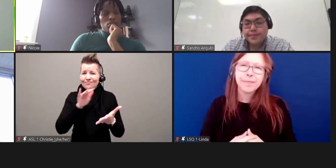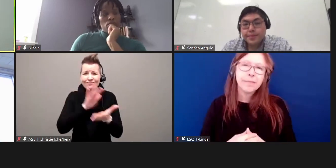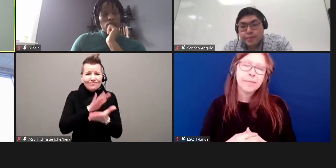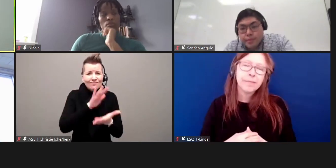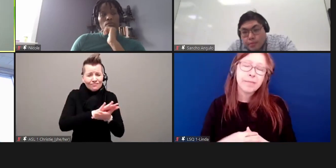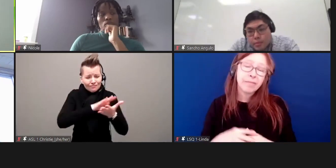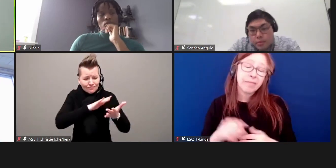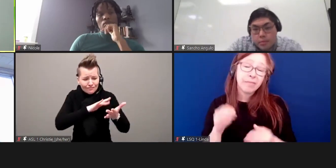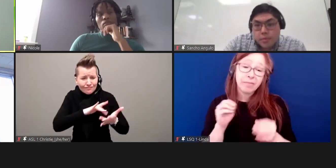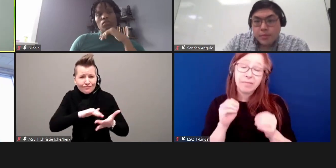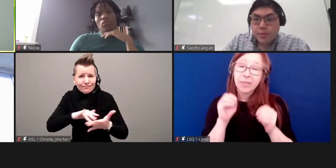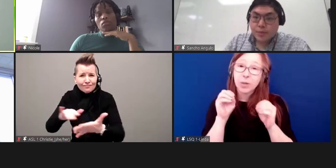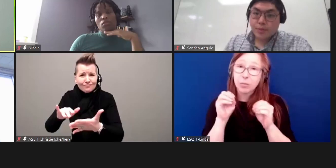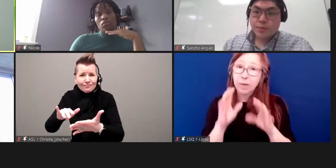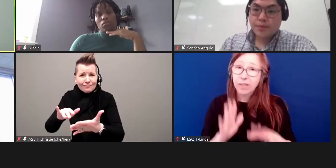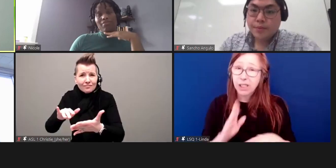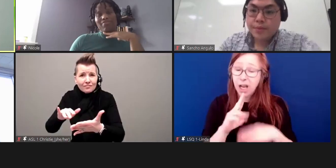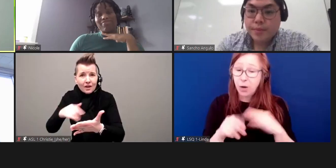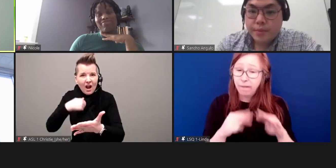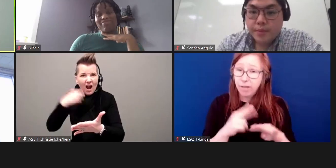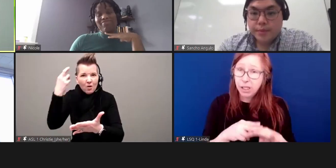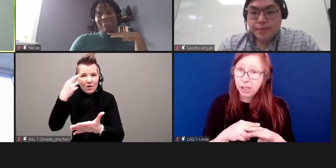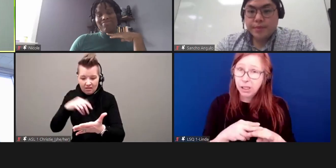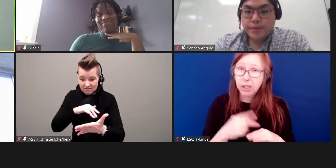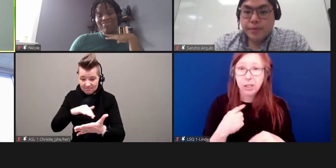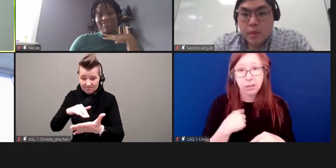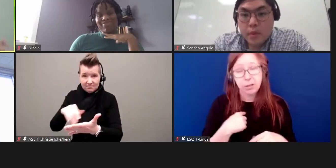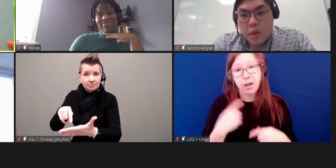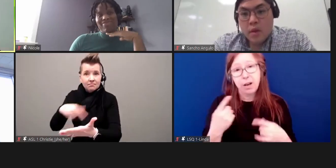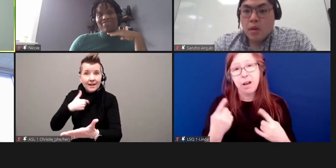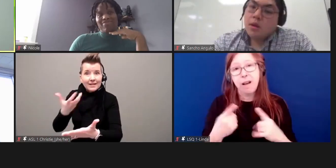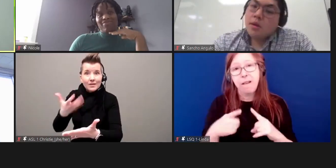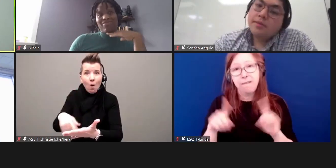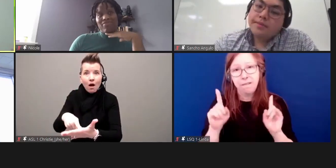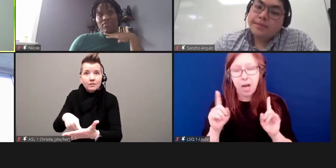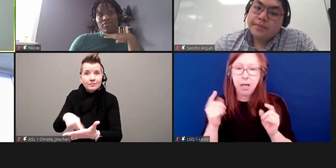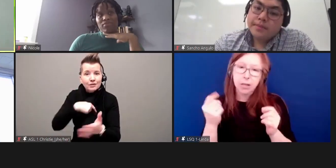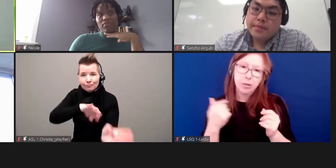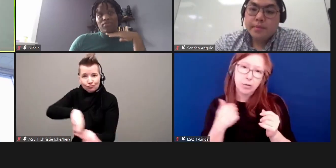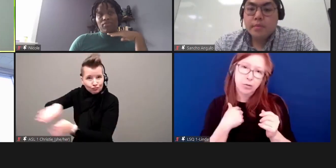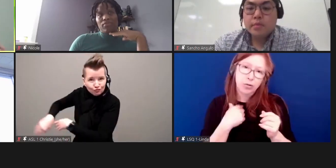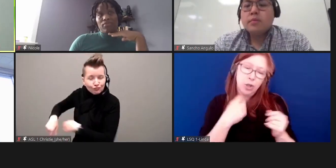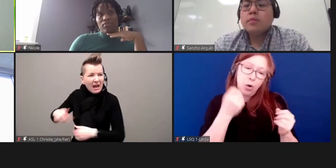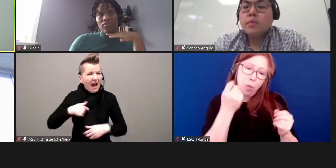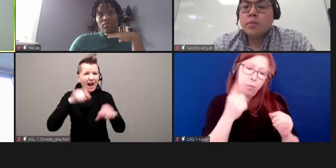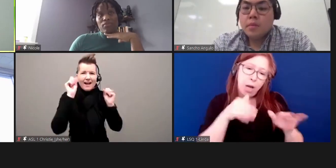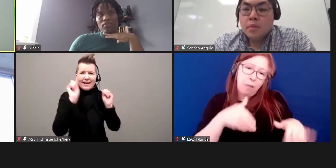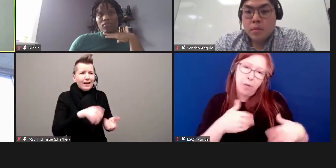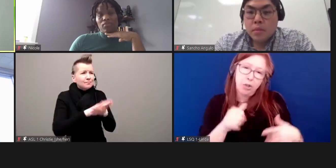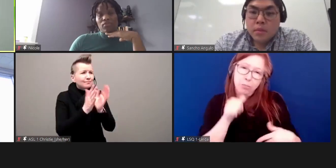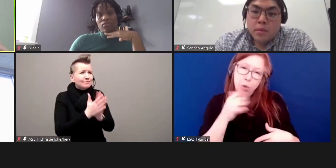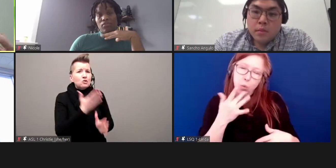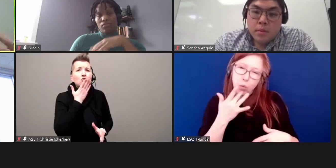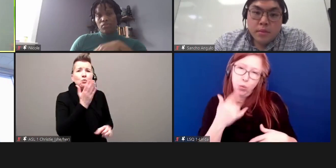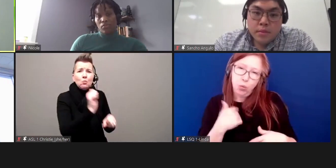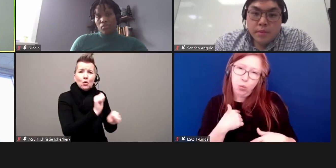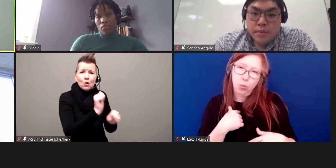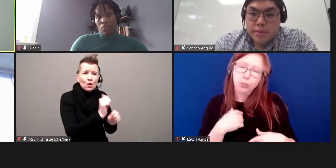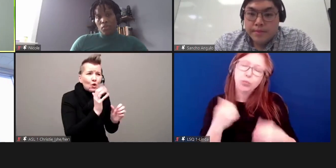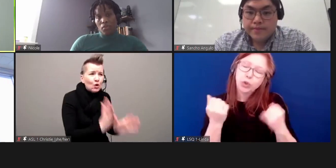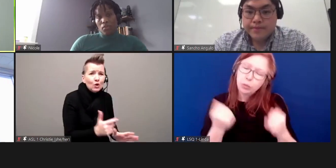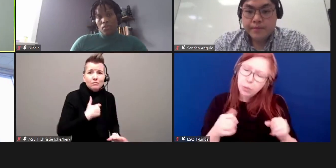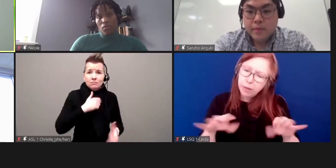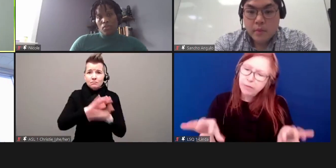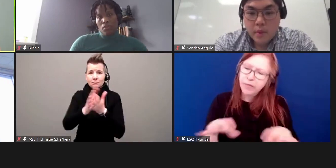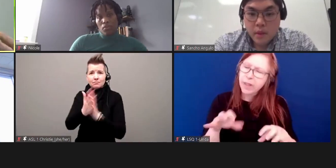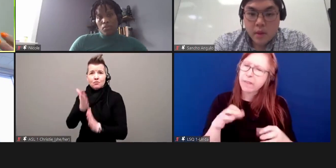Professeur d'université, je pouvais être universitaire. Enfin, de compte, j'ai compris que je ne voulais pas l'être. Je pouvais très bien faire mon travail, je pouvais